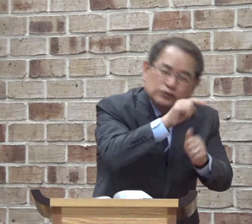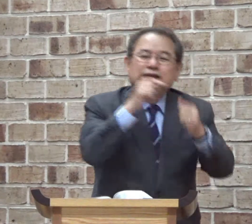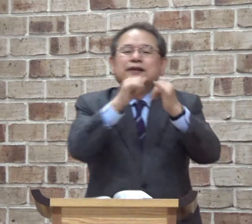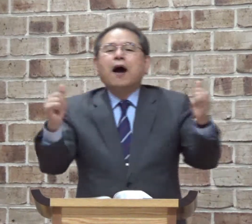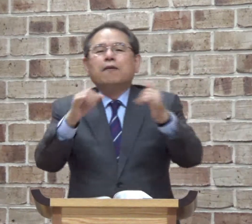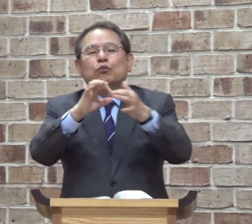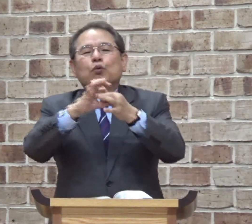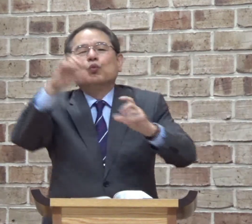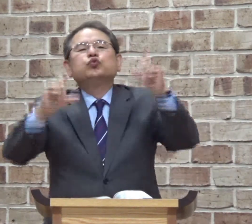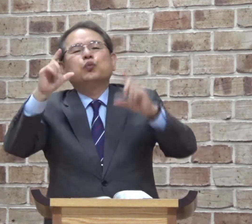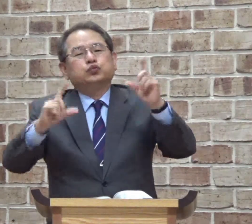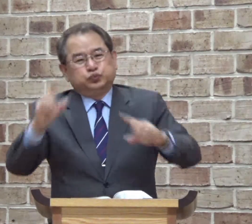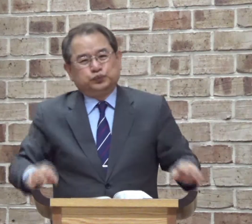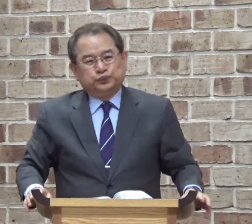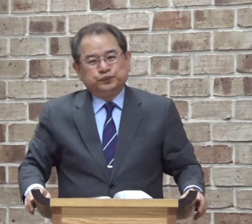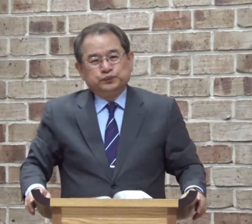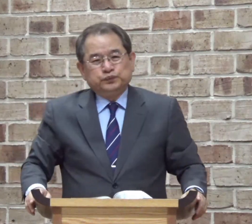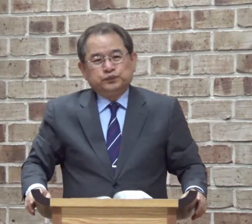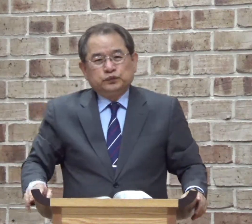역경에 처하면 하나님을 찬송하는 사람,